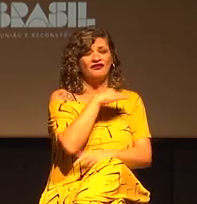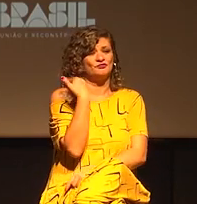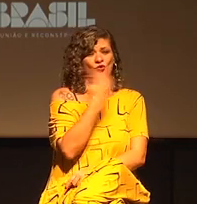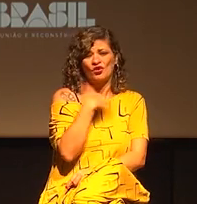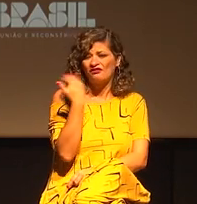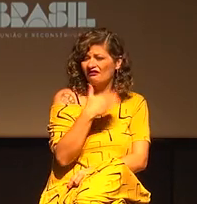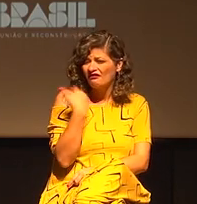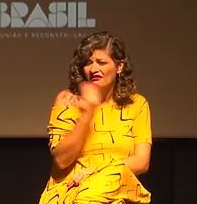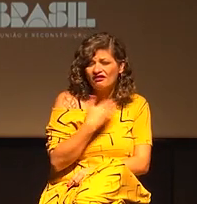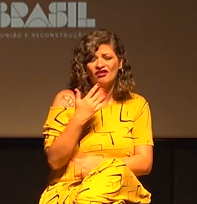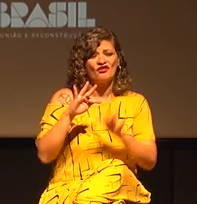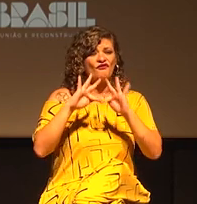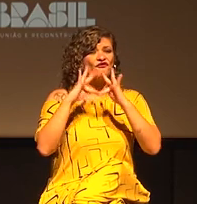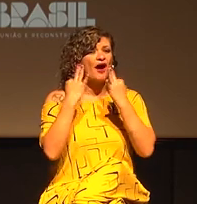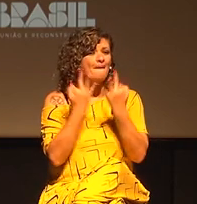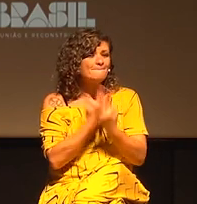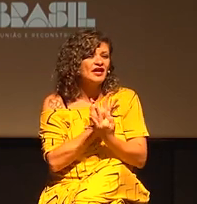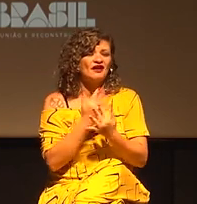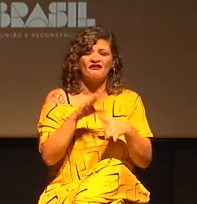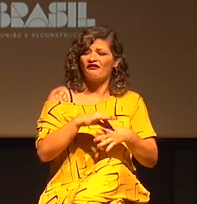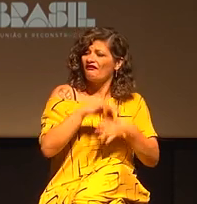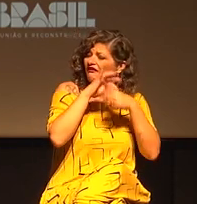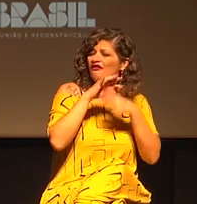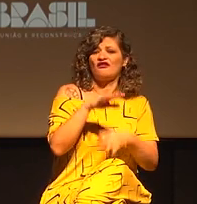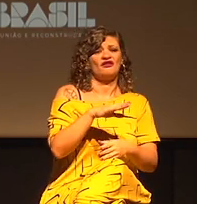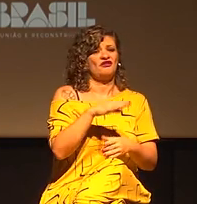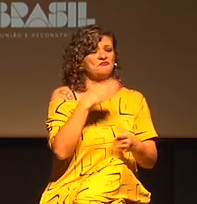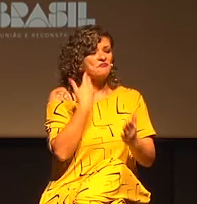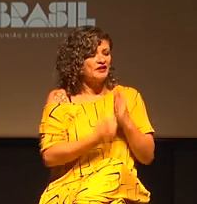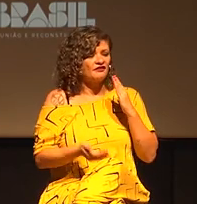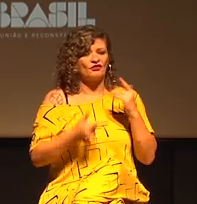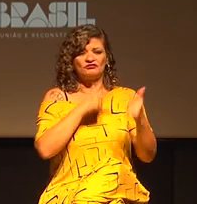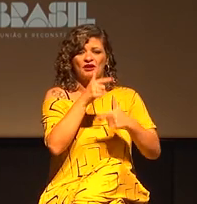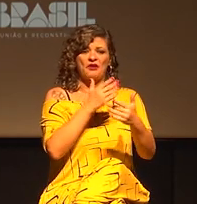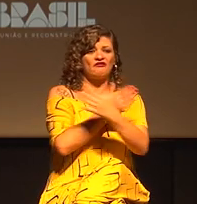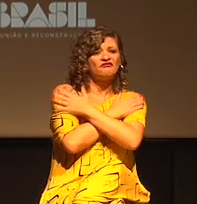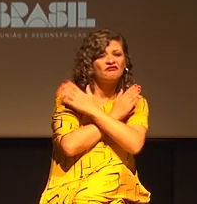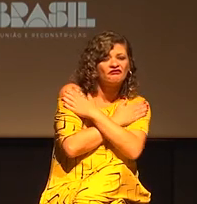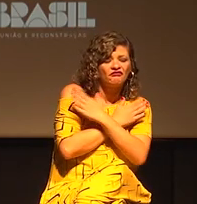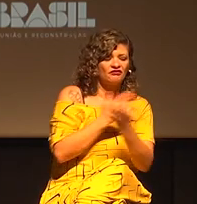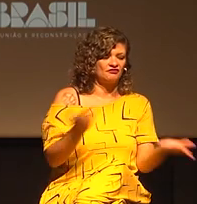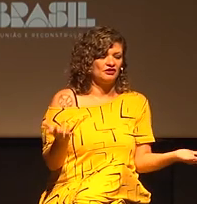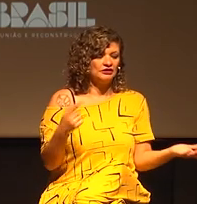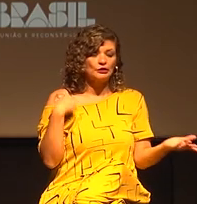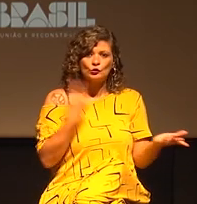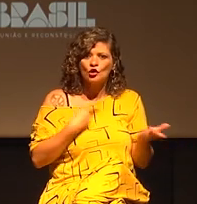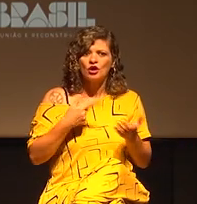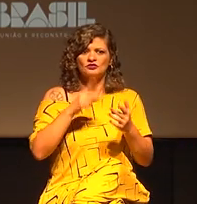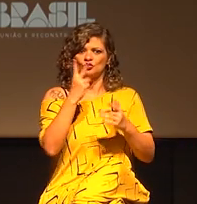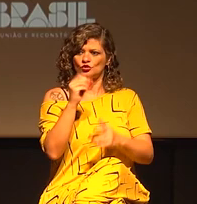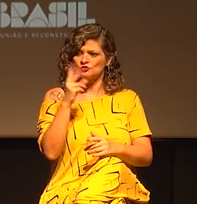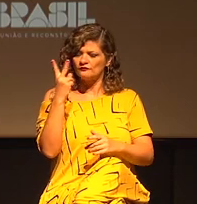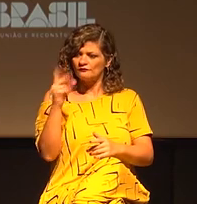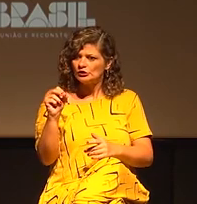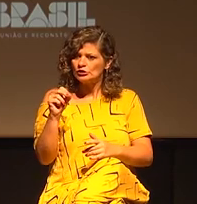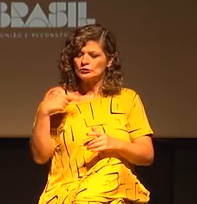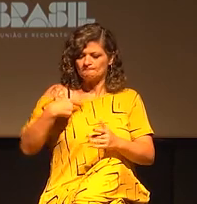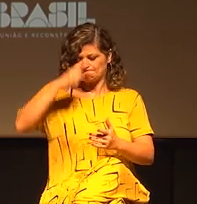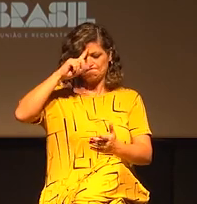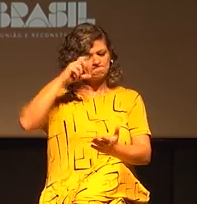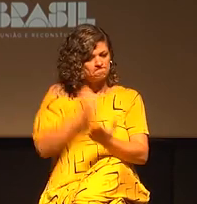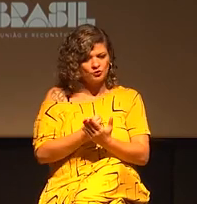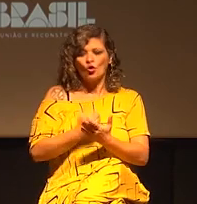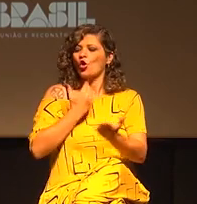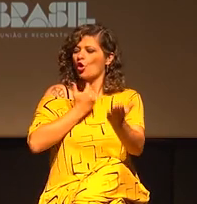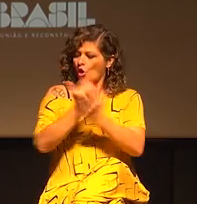tiveram parentes que morreram a rimo de família que perderam seus empregos então naquele momento a gente falou vamos fazer uma grande arrecadação de cesta